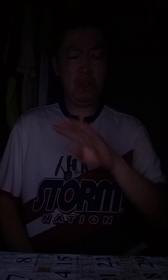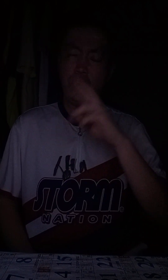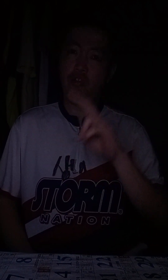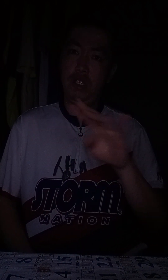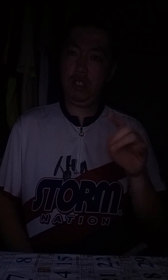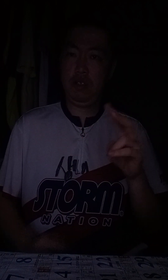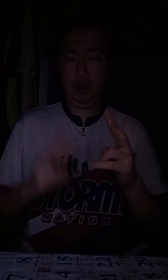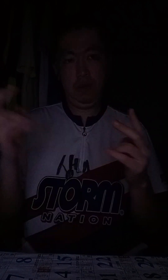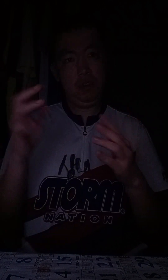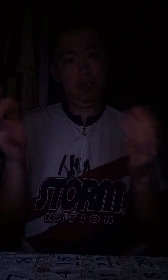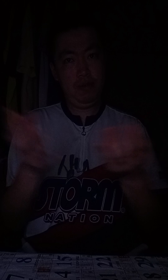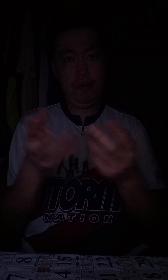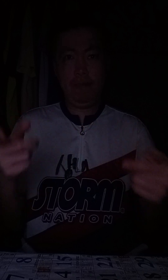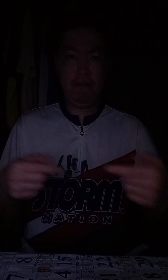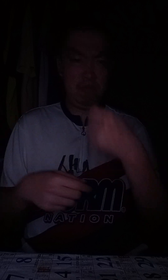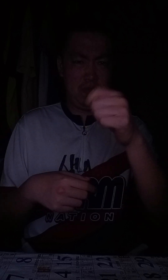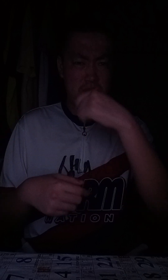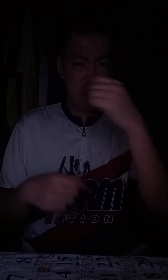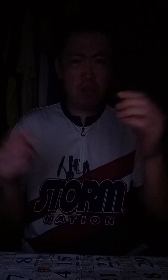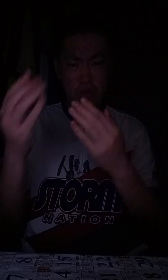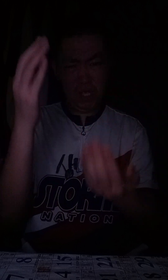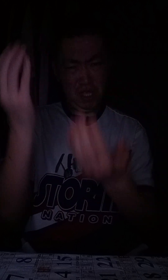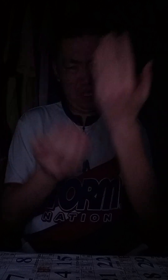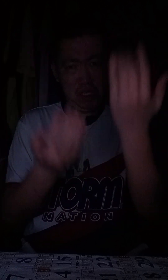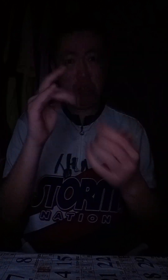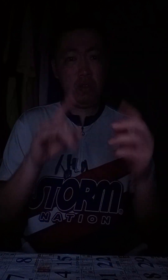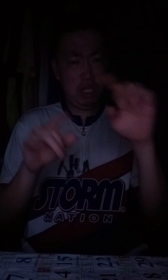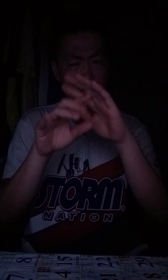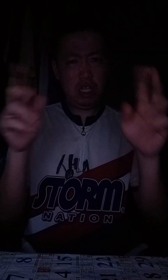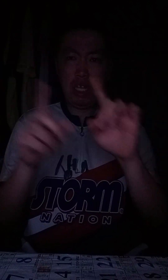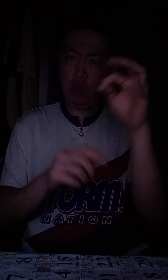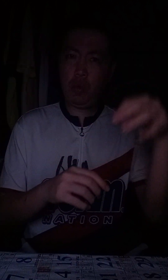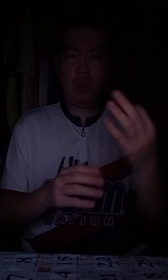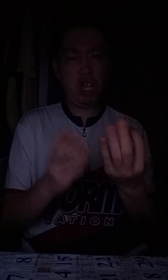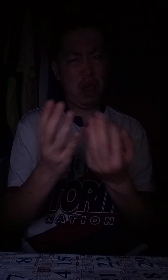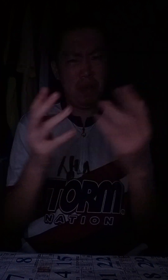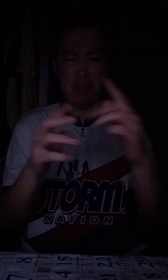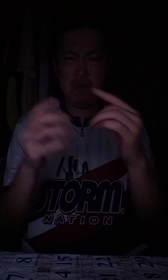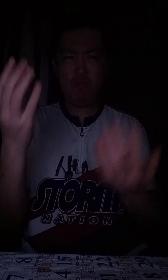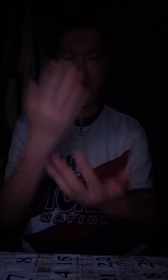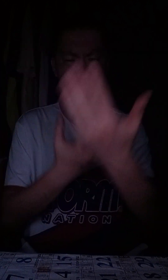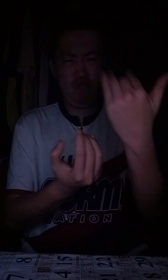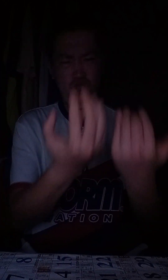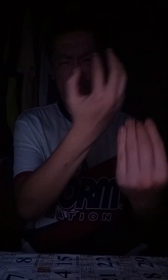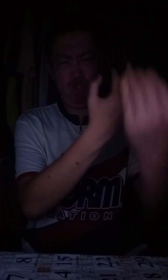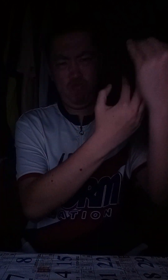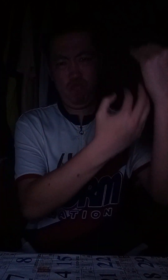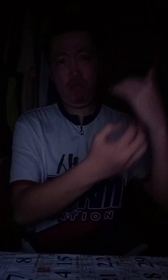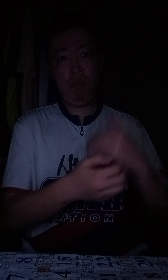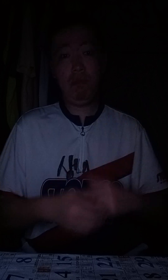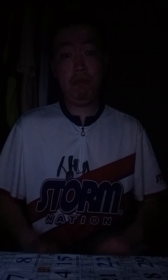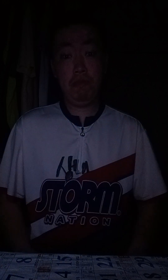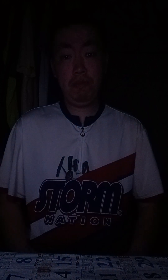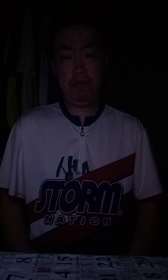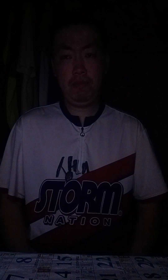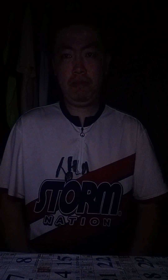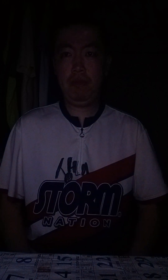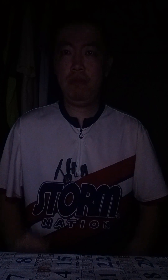서울 수유동에 있는 음식점에서 불이 나 내부와 냉장고, 난방기 등이 불에 탔습니다. YTN